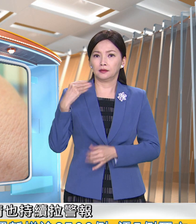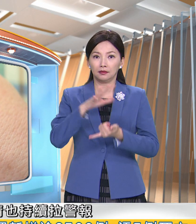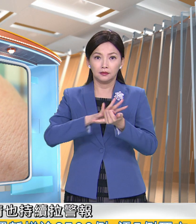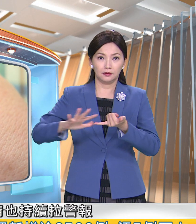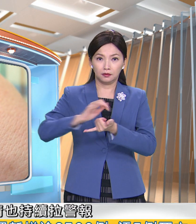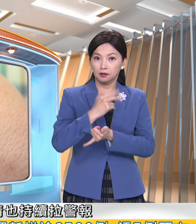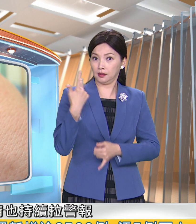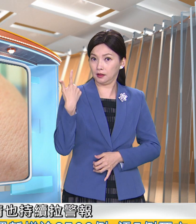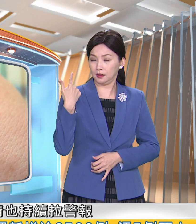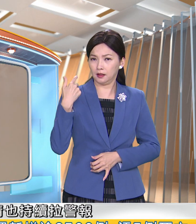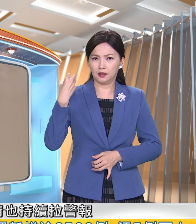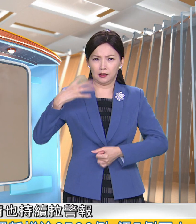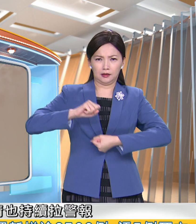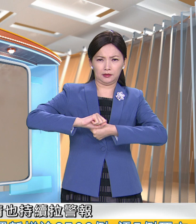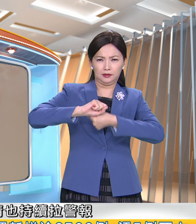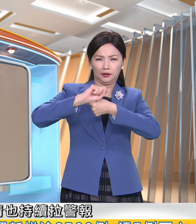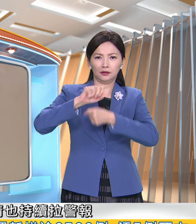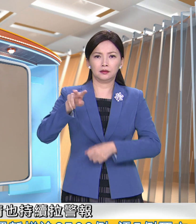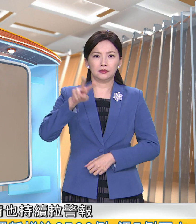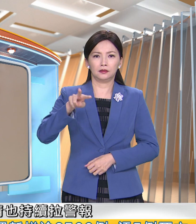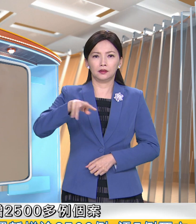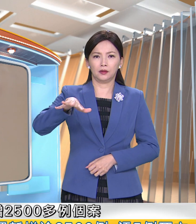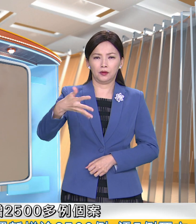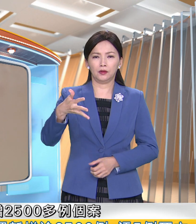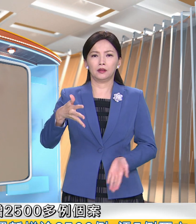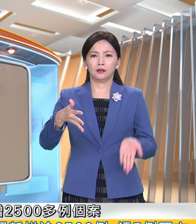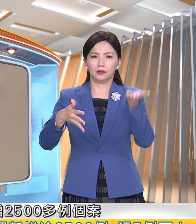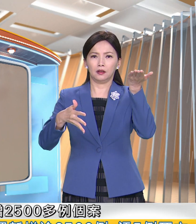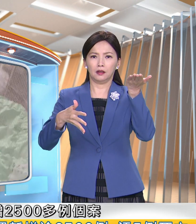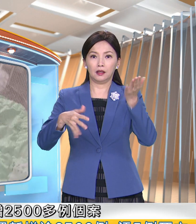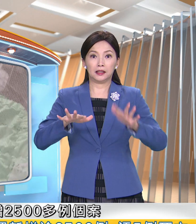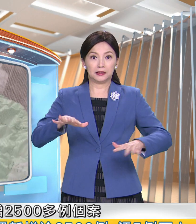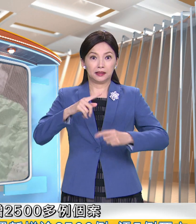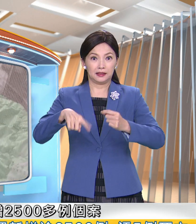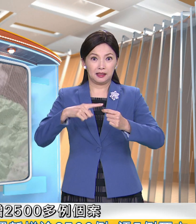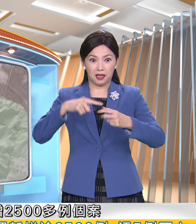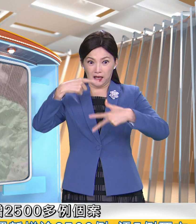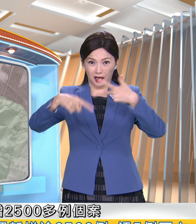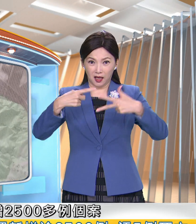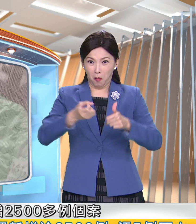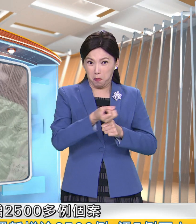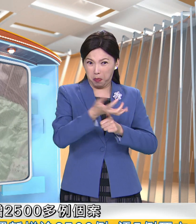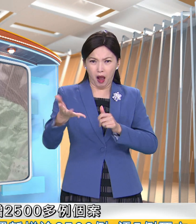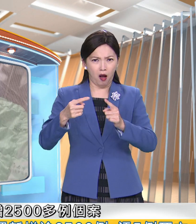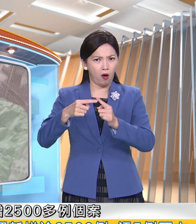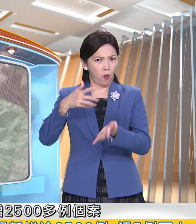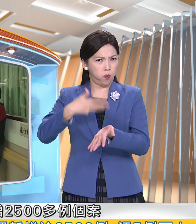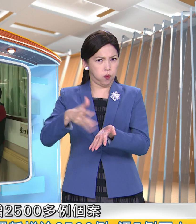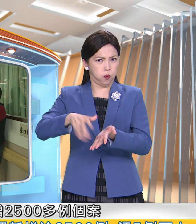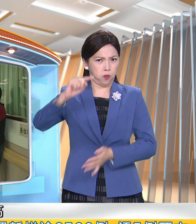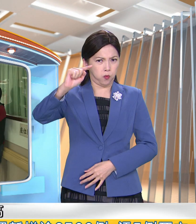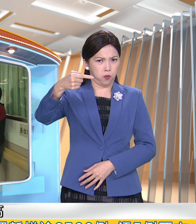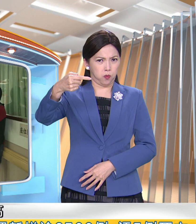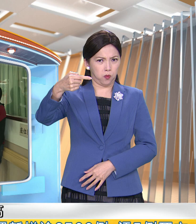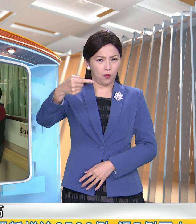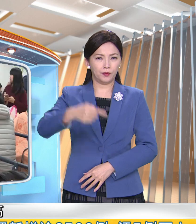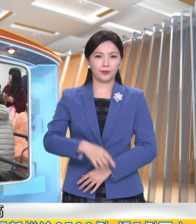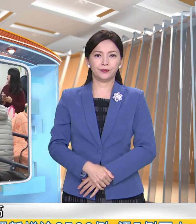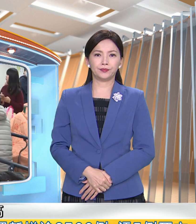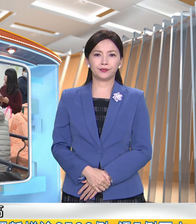疫情也持续的拉警报。全台上星期新增了2500多例个案，创今年单周新高。